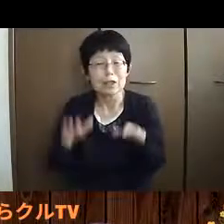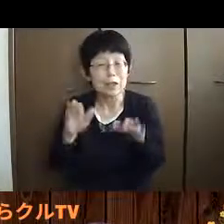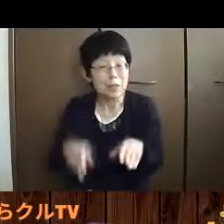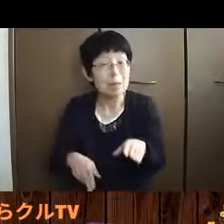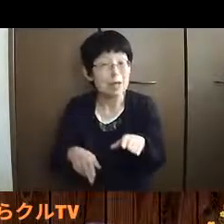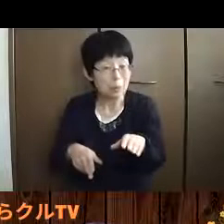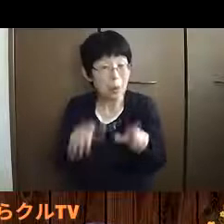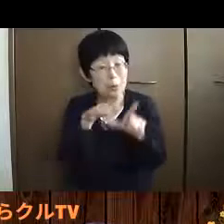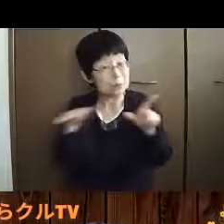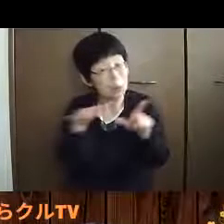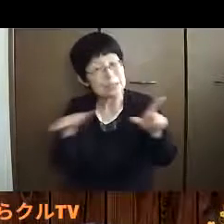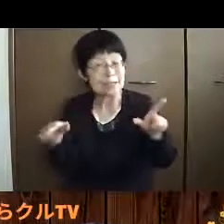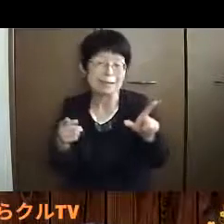ね。